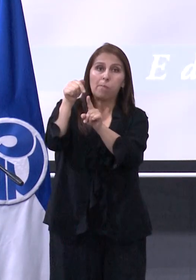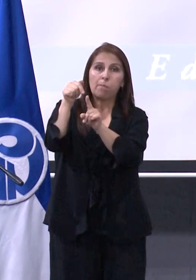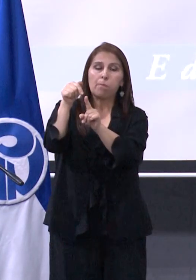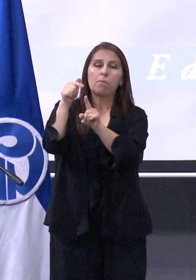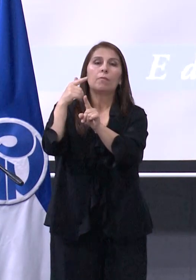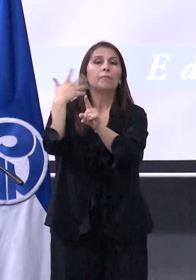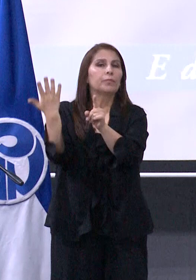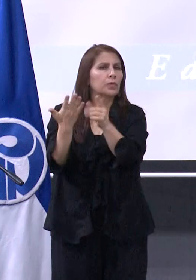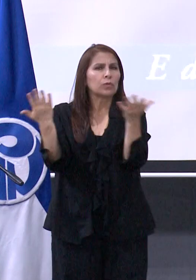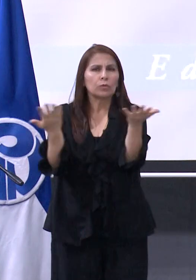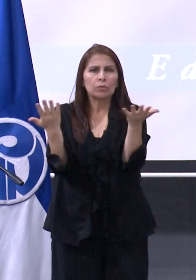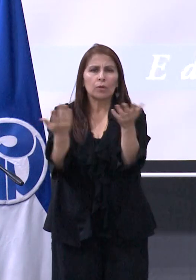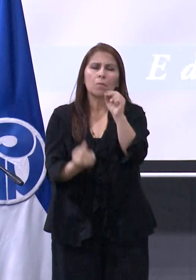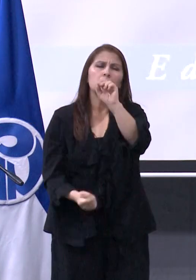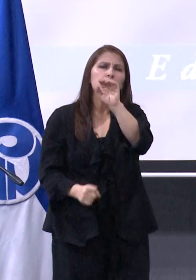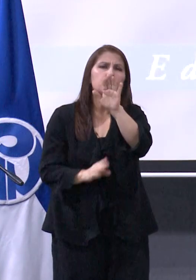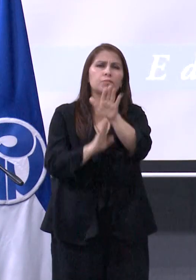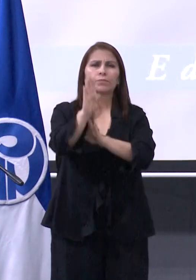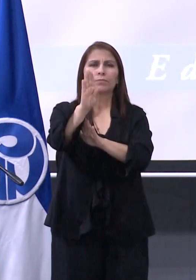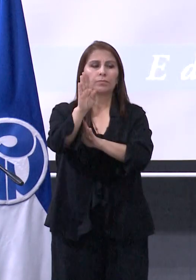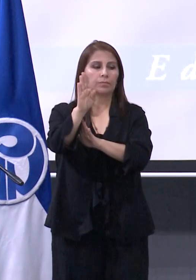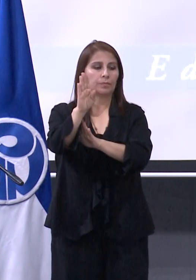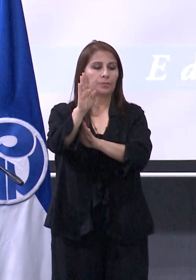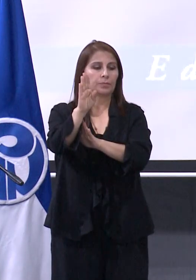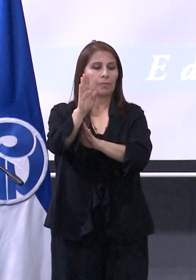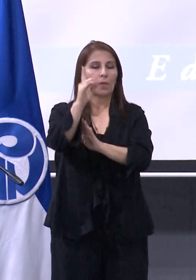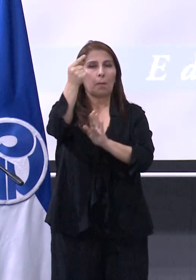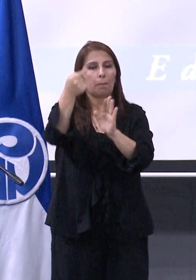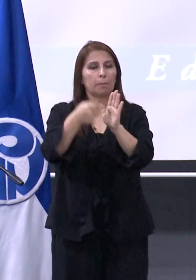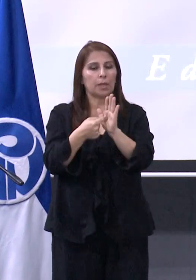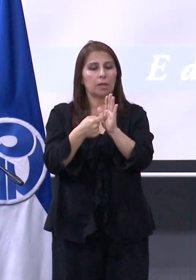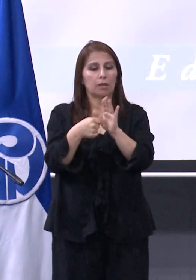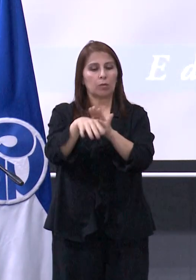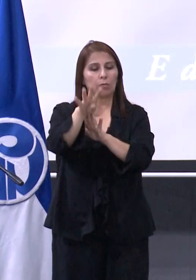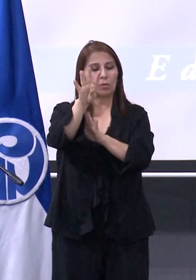desarrollado en en